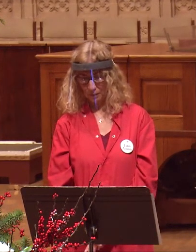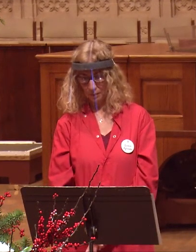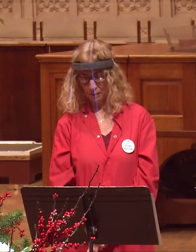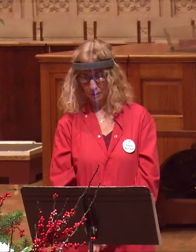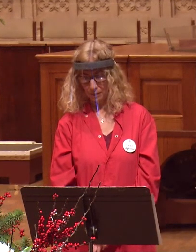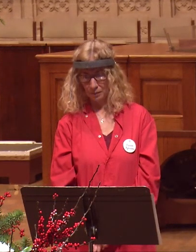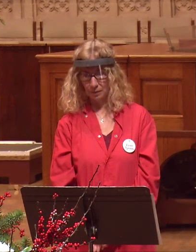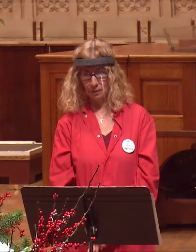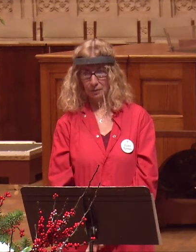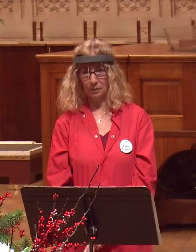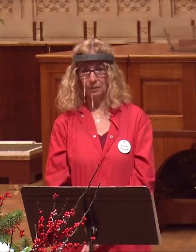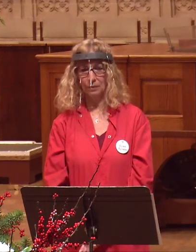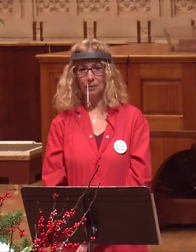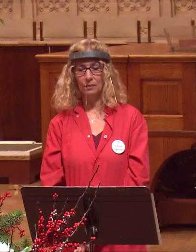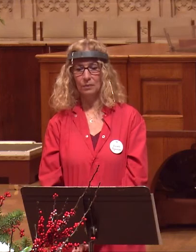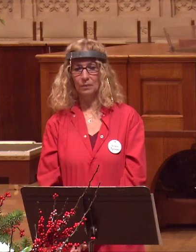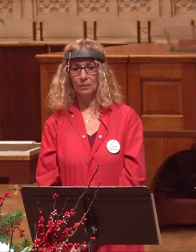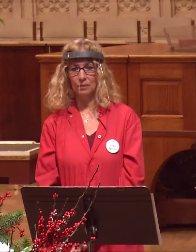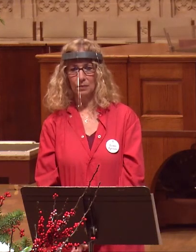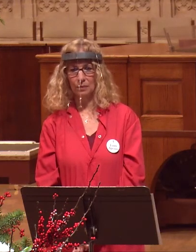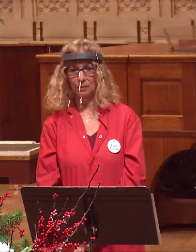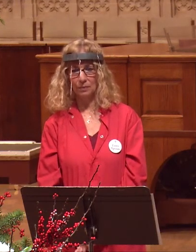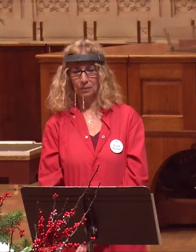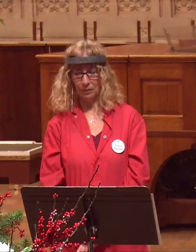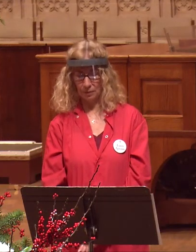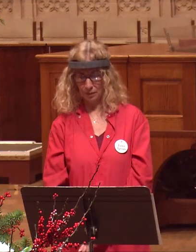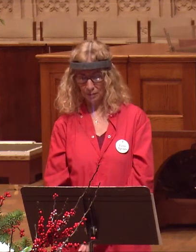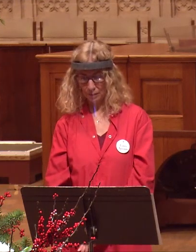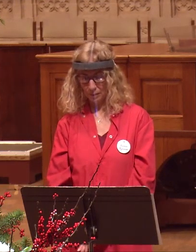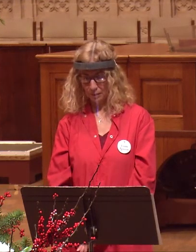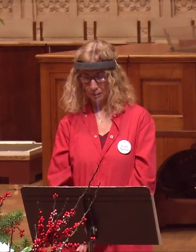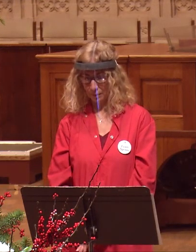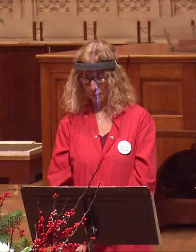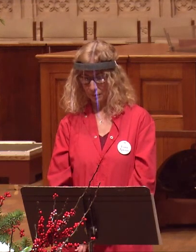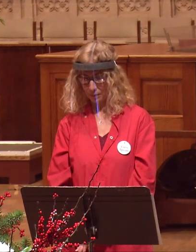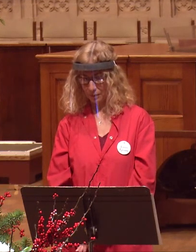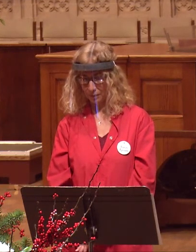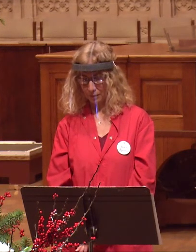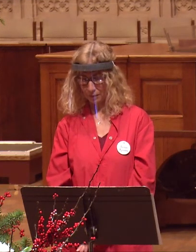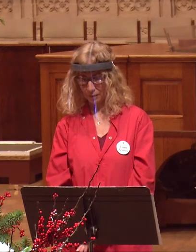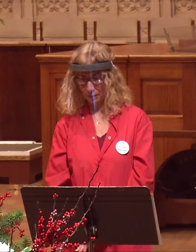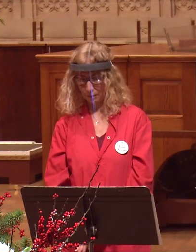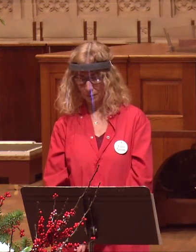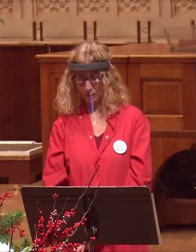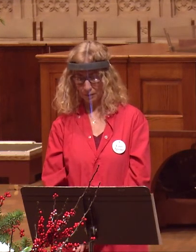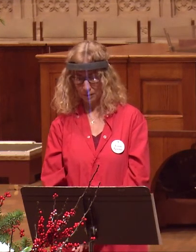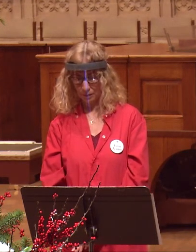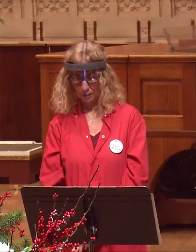Judá. Sin embargo, un rey de Israel vendrá de ti.